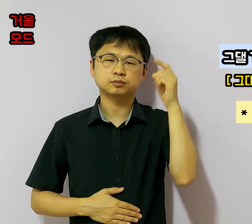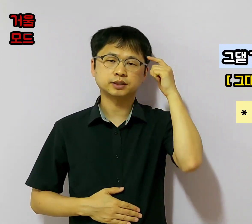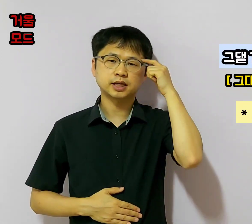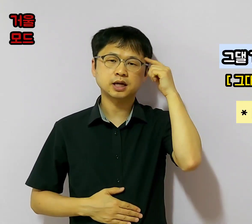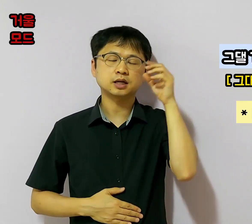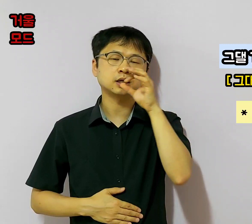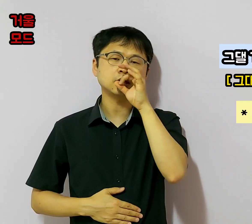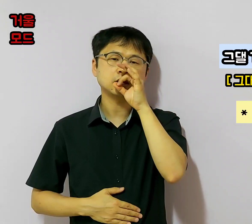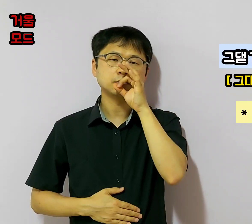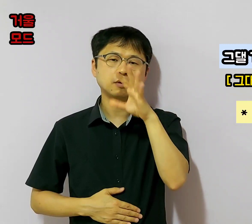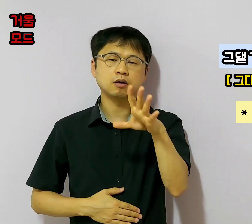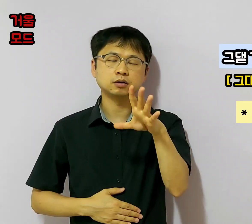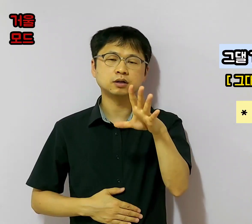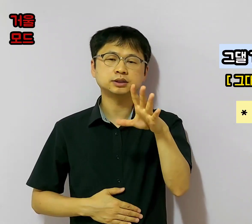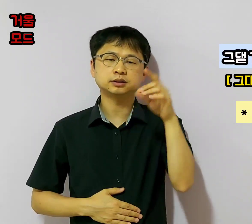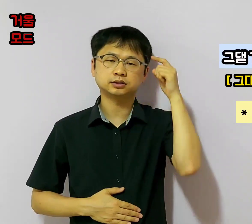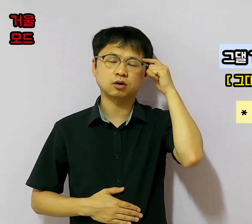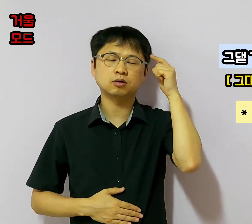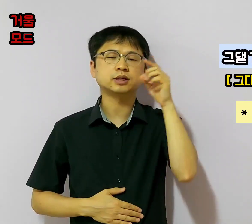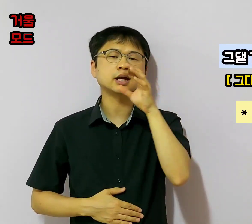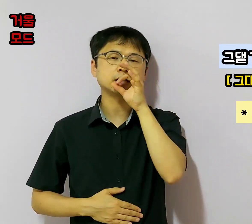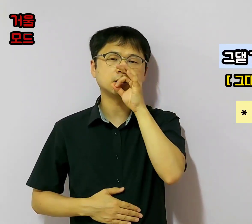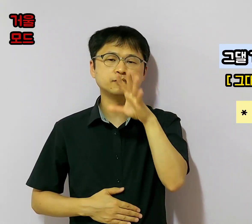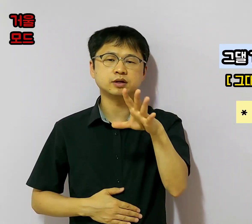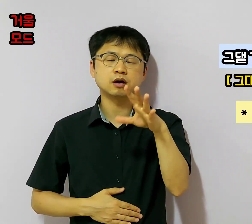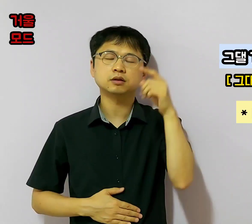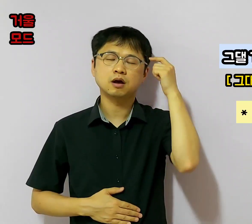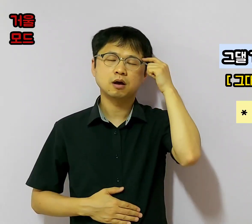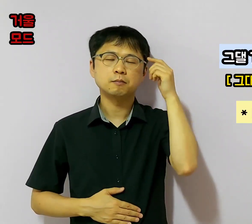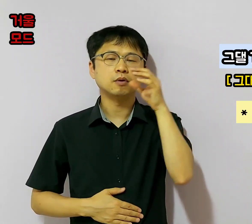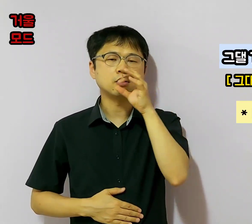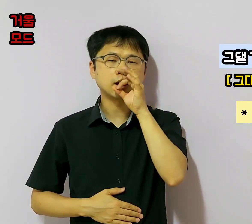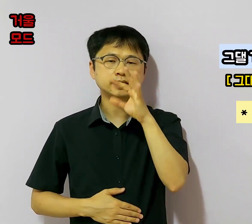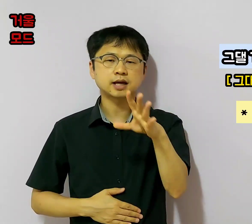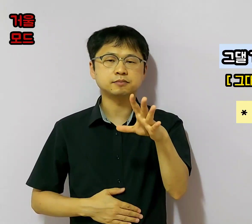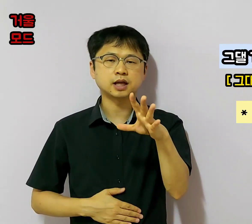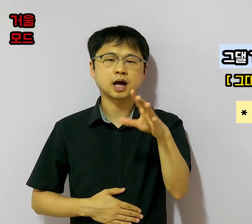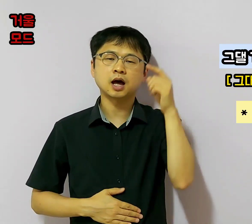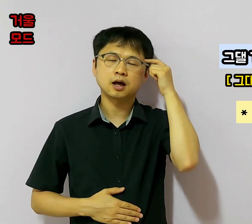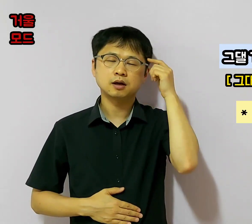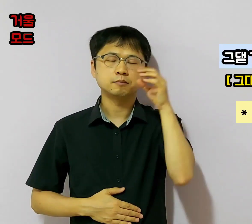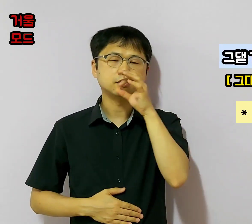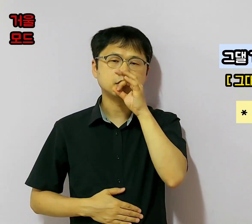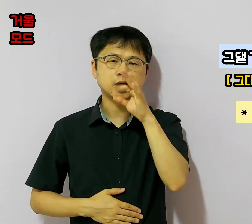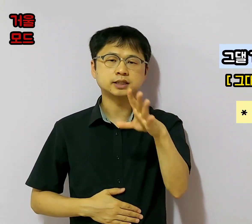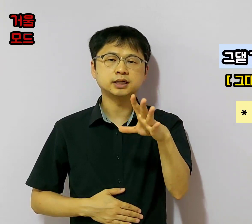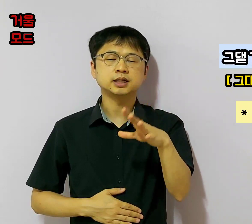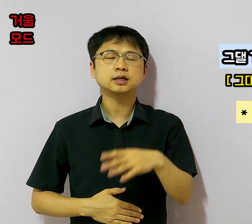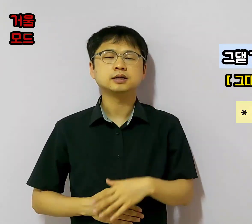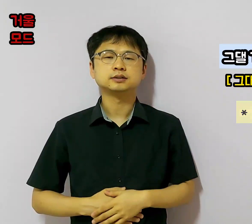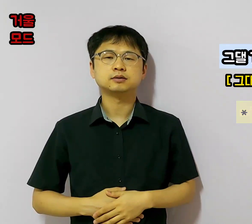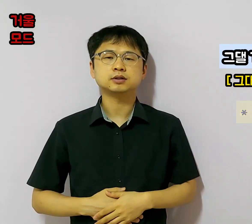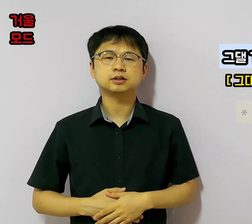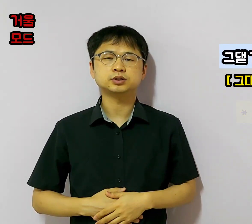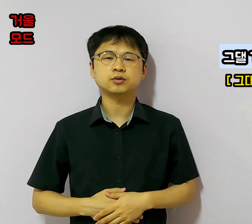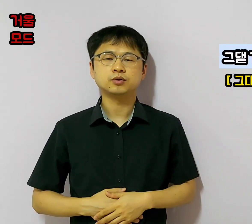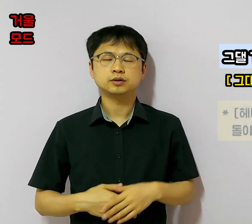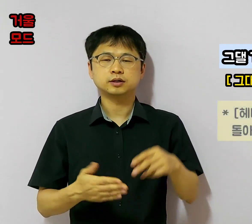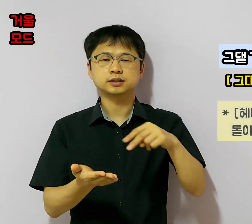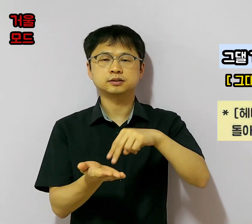수어입니다. 생각이 뻥 터진 거죠. 생각이 없는 것, 멍하다입니다. 멍하니 서성이죠.